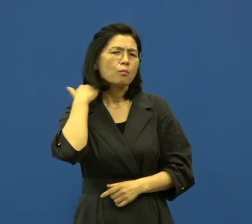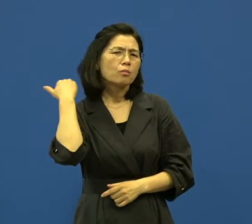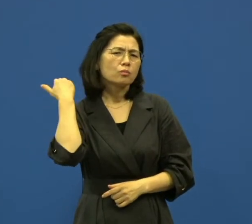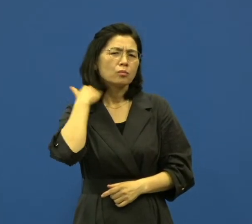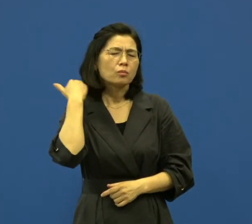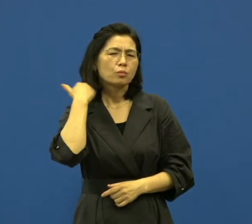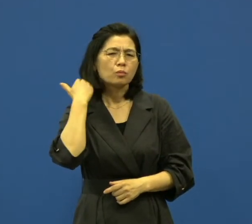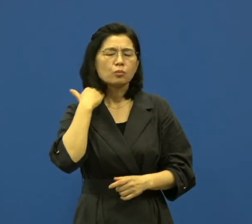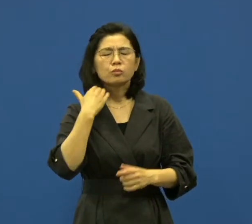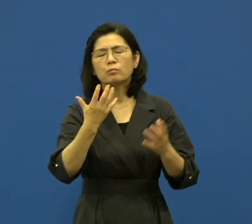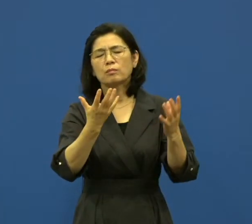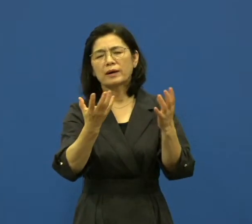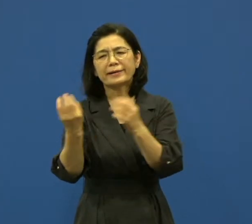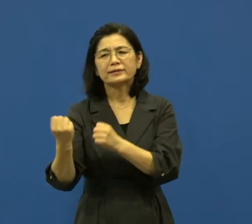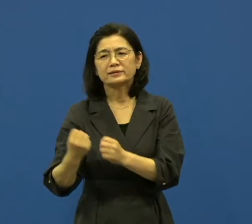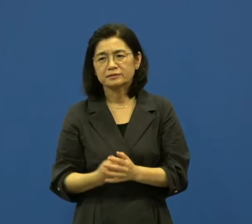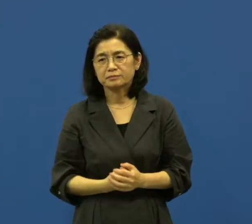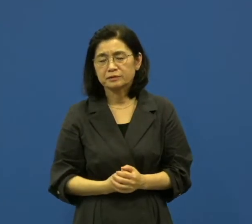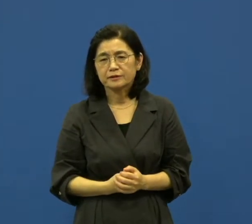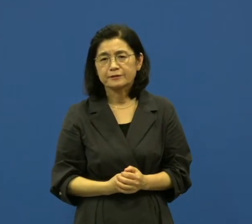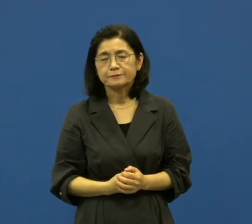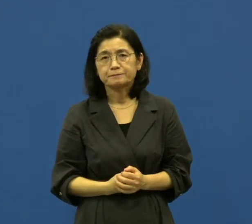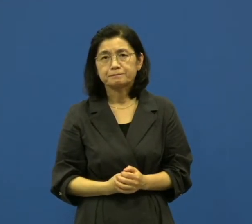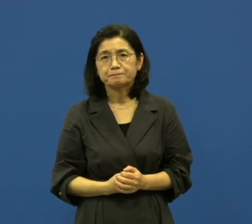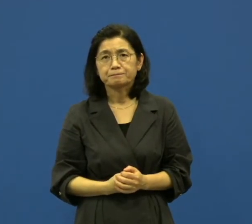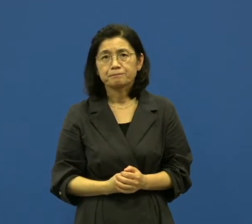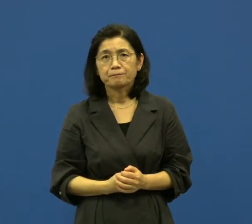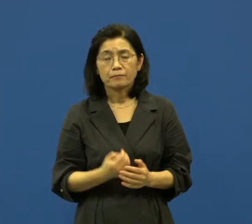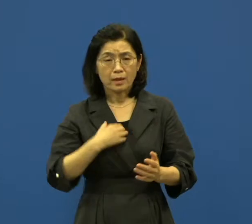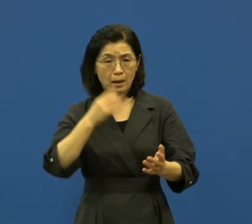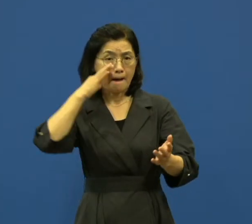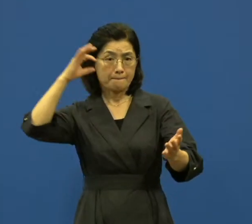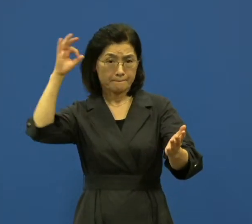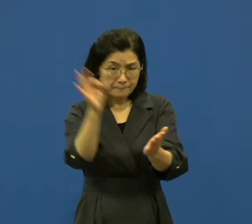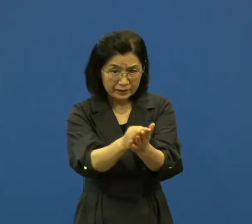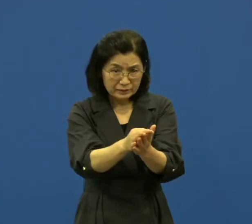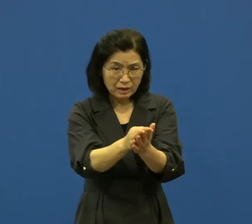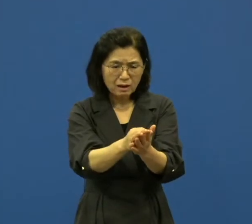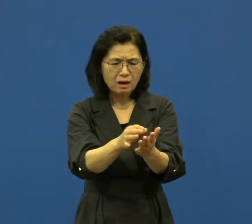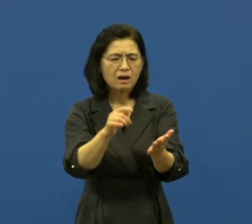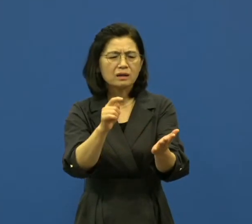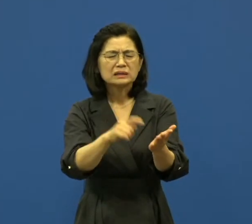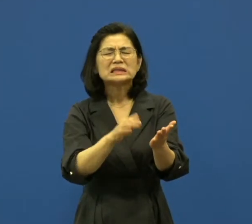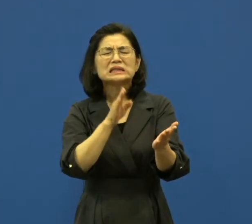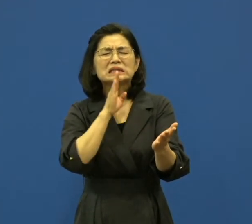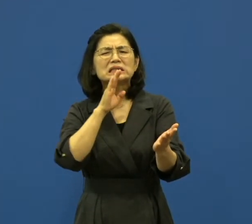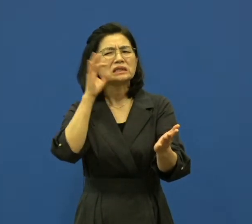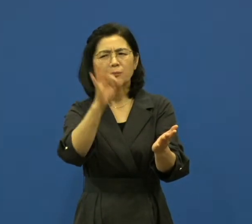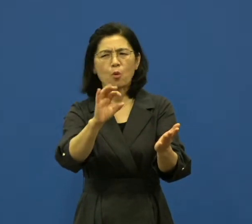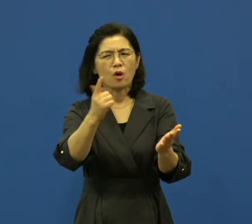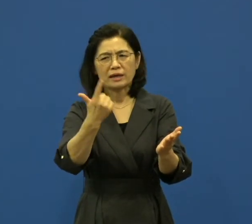정확한 것인지 모릅니다. 내가 봤다, 그 본 거 아닙니다.